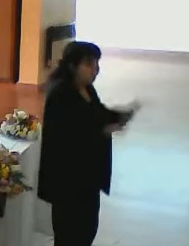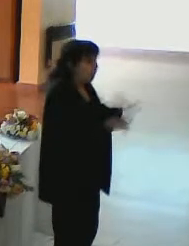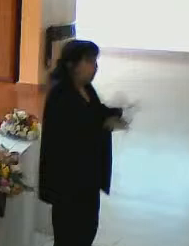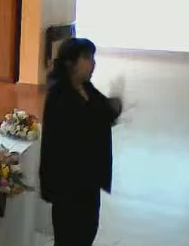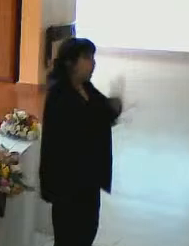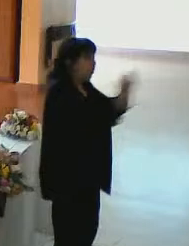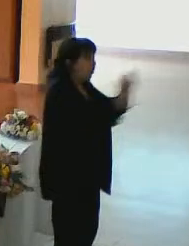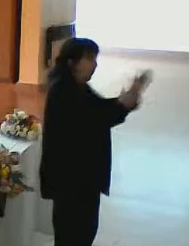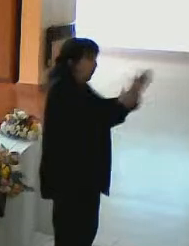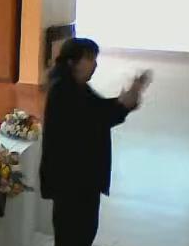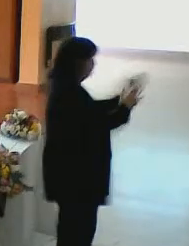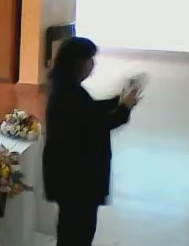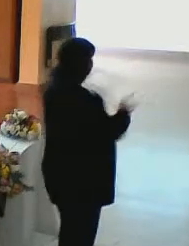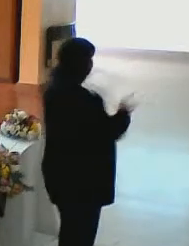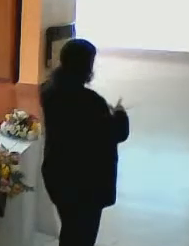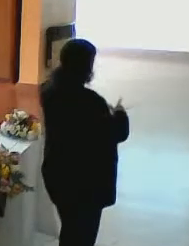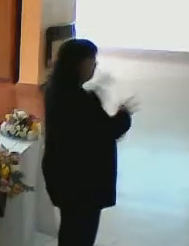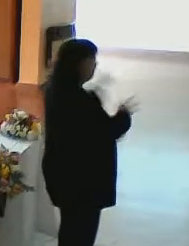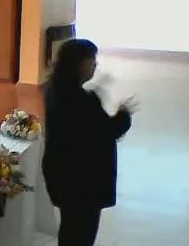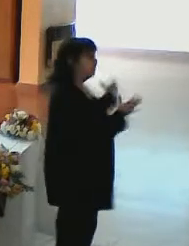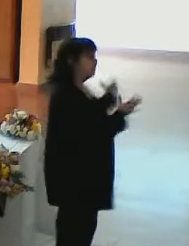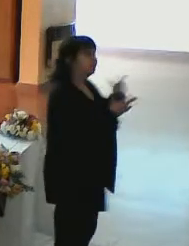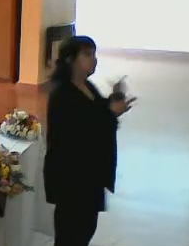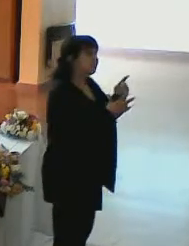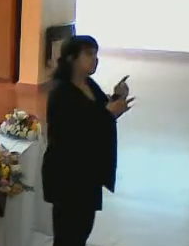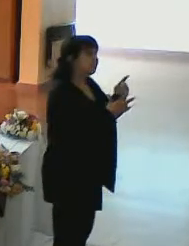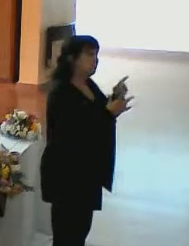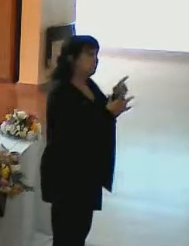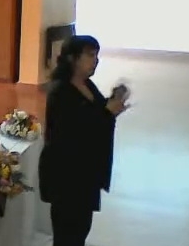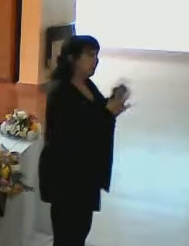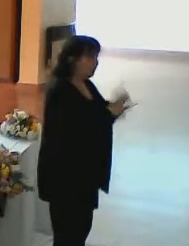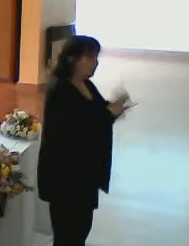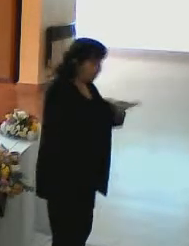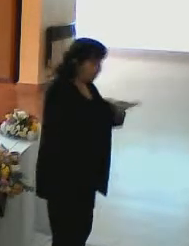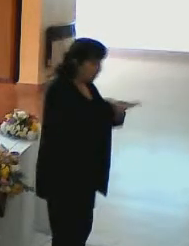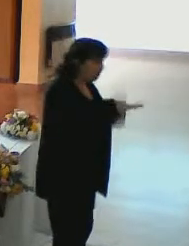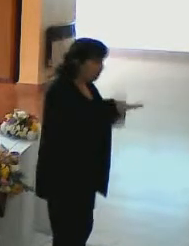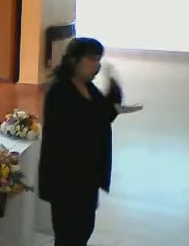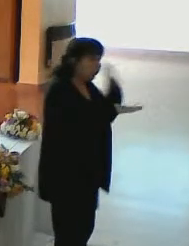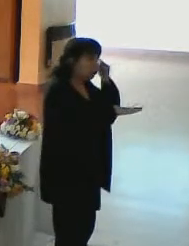como decía recién, los retrasos leves son más difíciles de detectar.